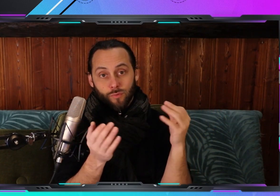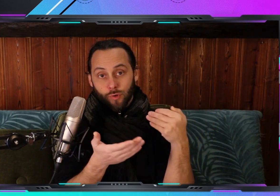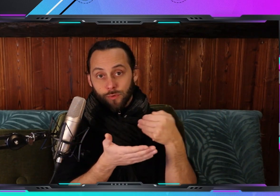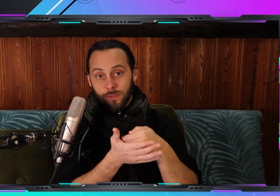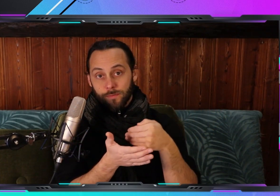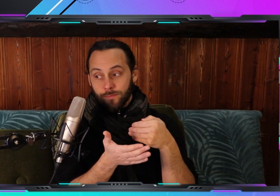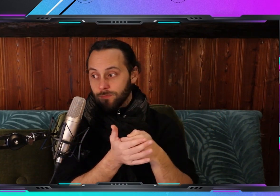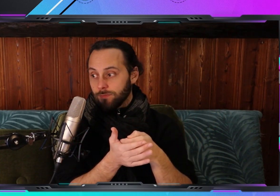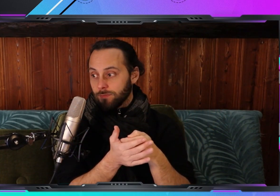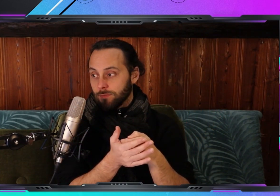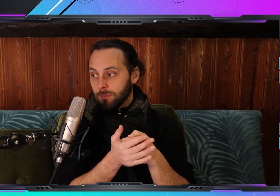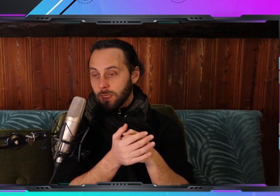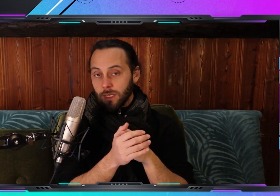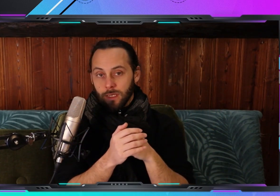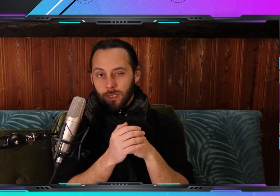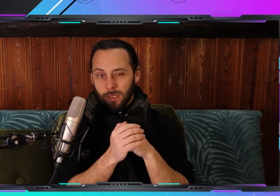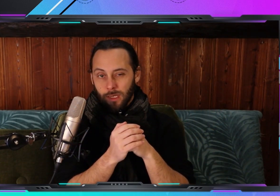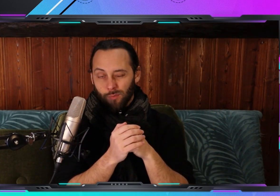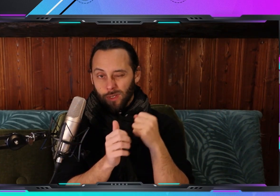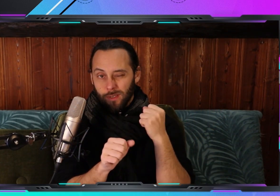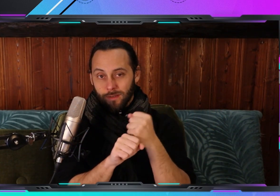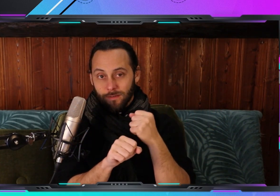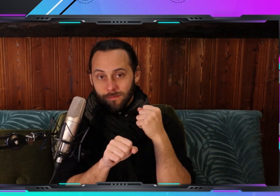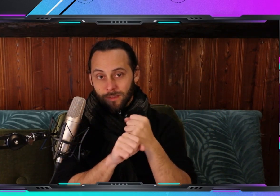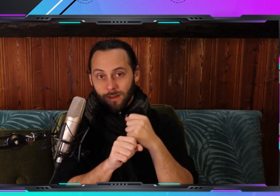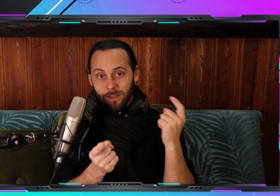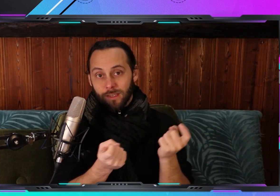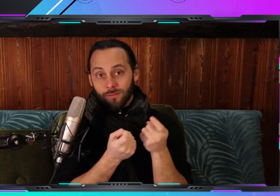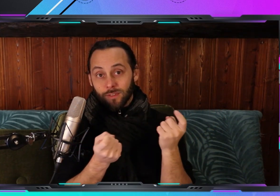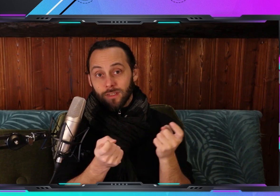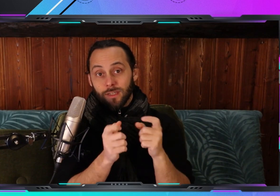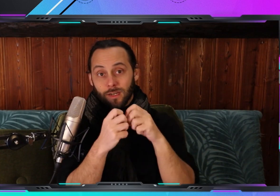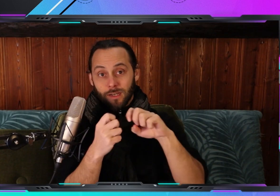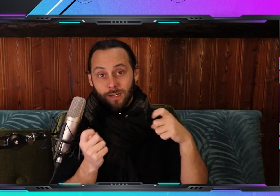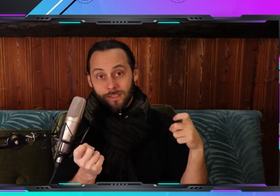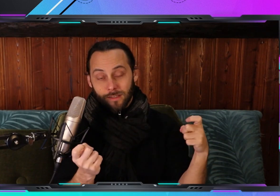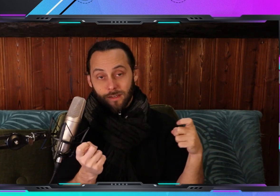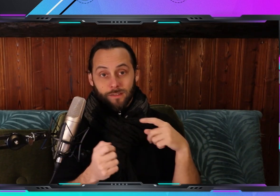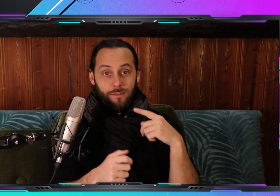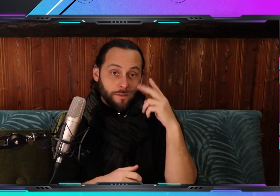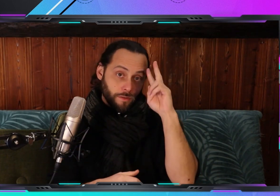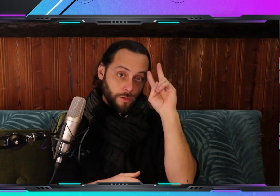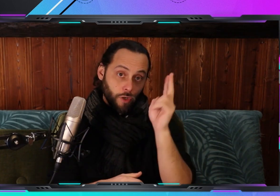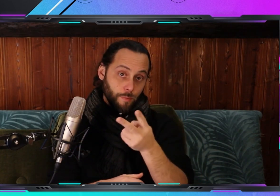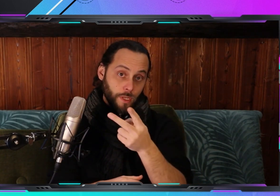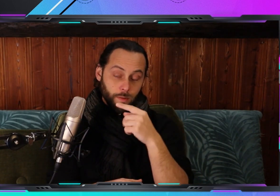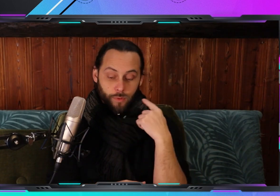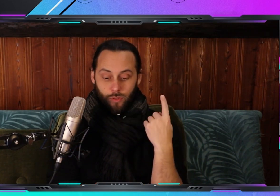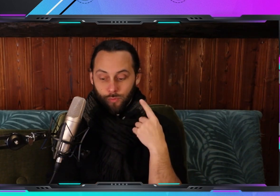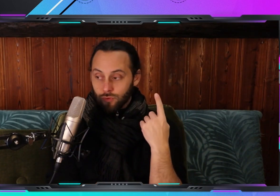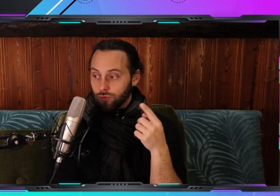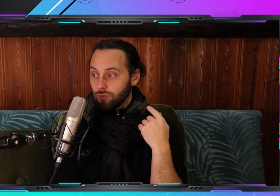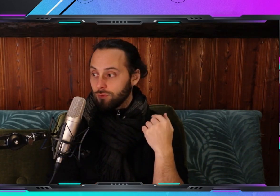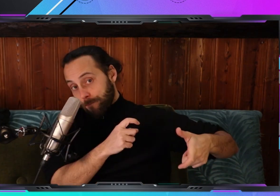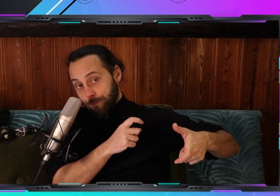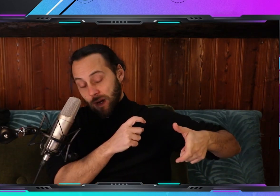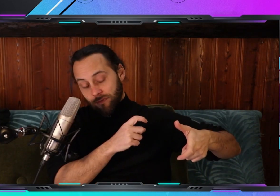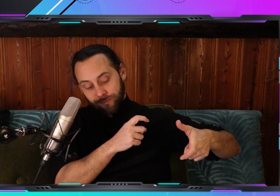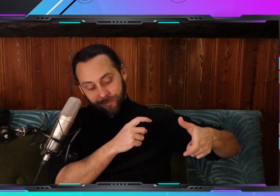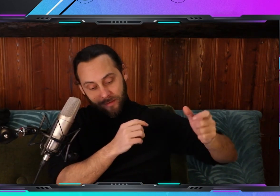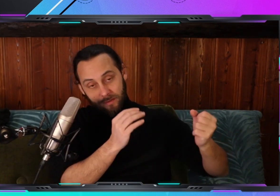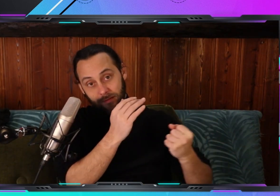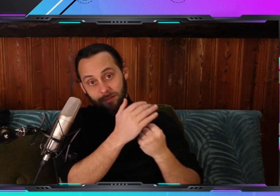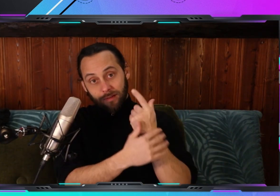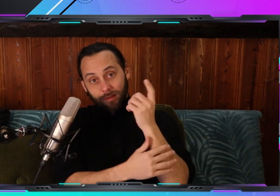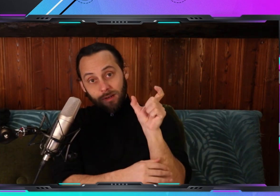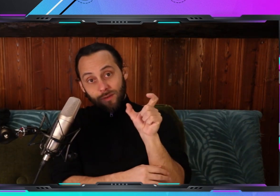qui sont proposées. Et puis, travailler et entraîner la syntaxe, comme d'hab, comme toujours.